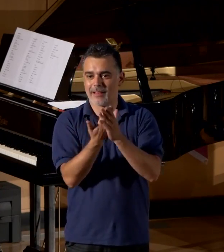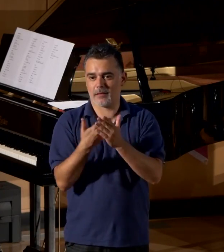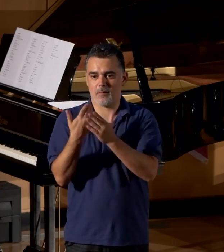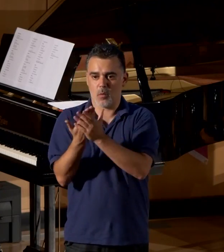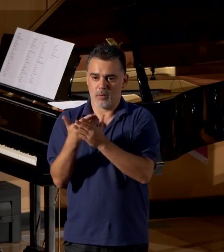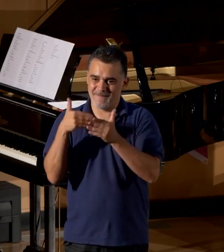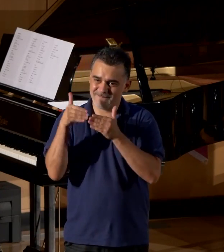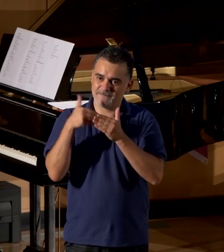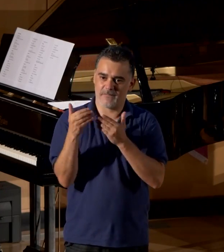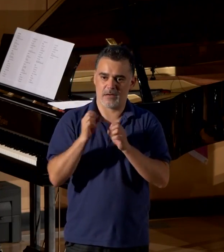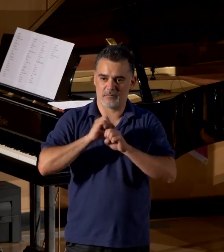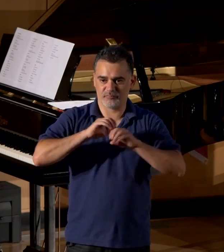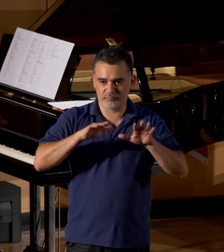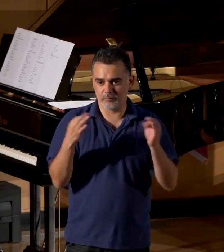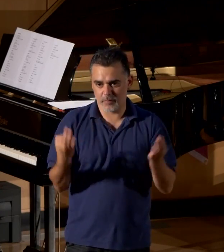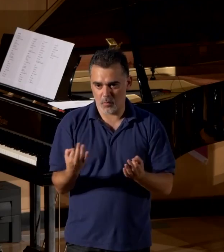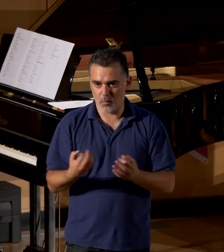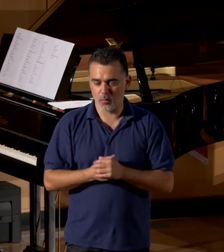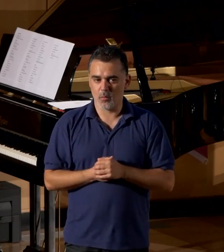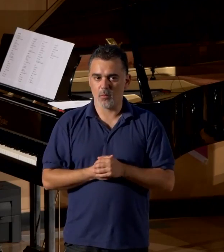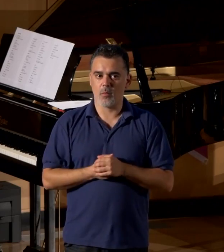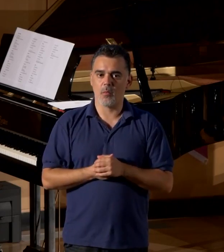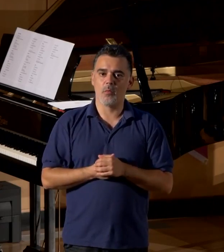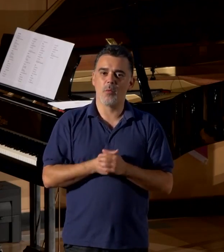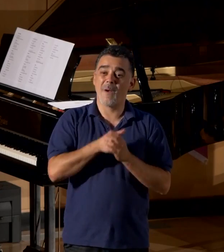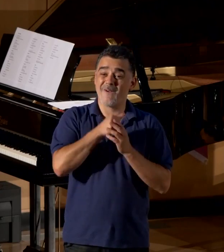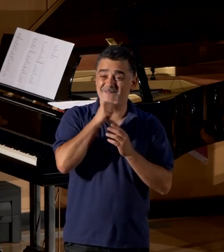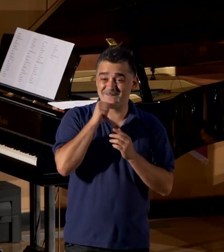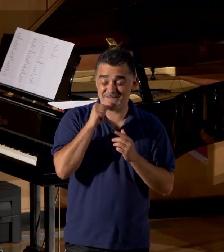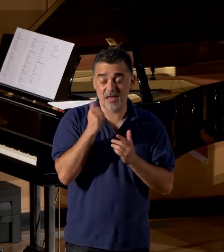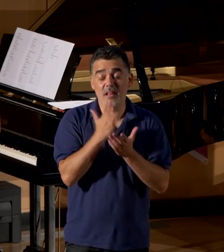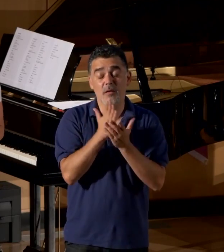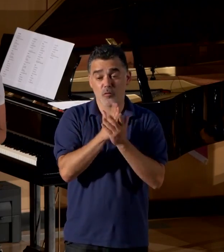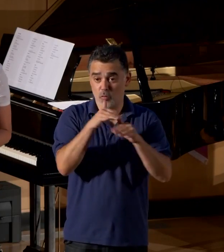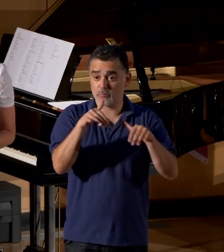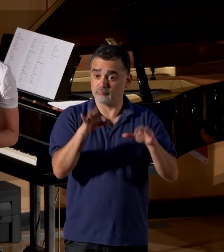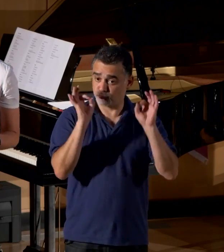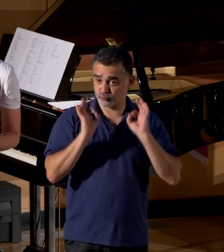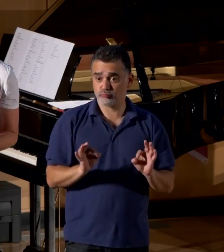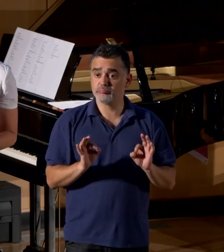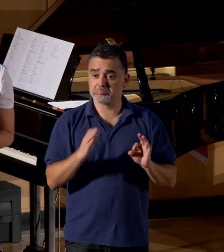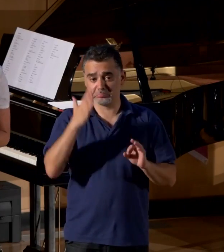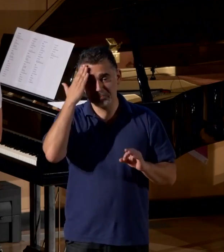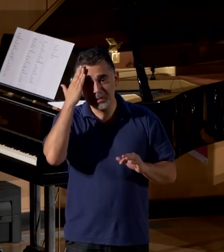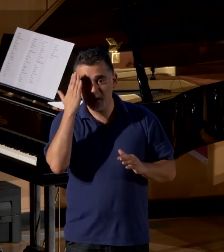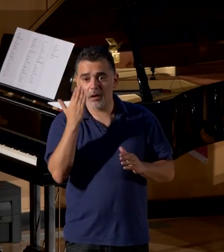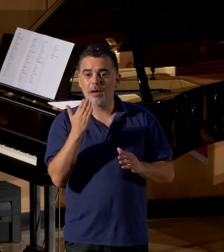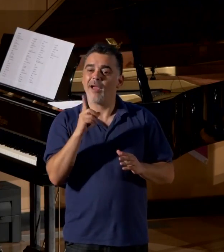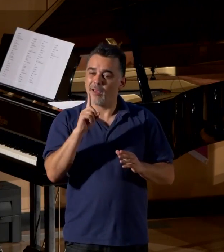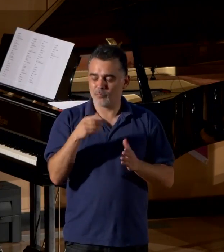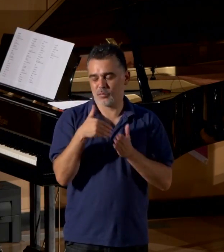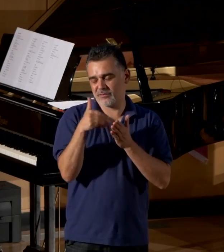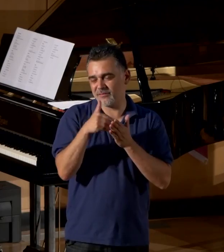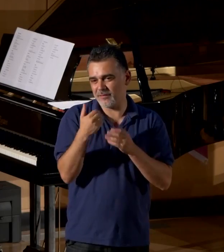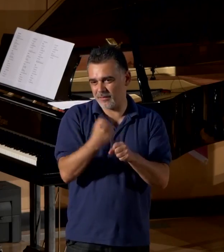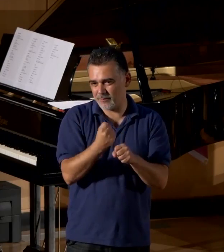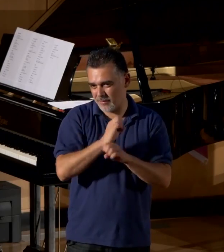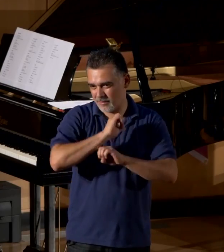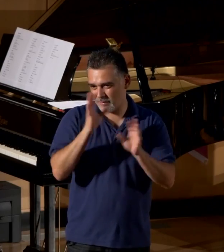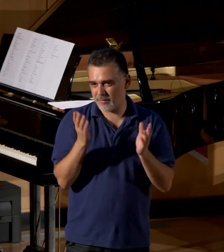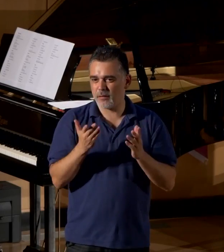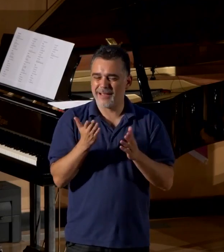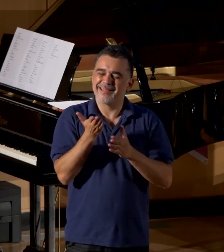auch da ist ganz vieles bewährt, das ist bekannt und das muss natürlich auch fortgesetzt werden, sicherlich